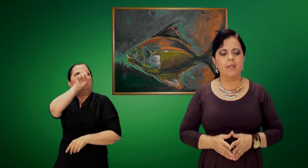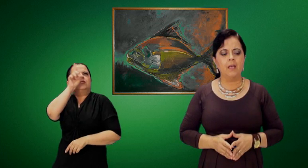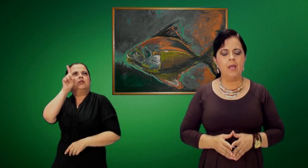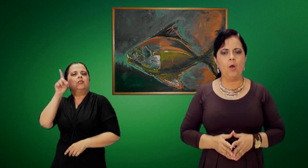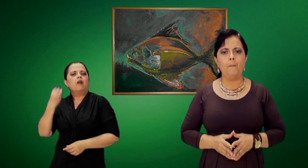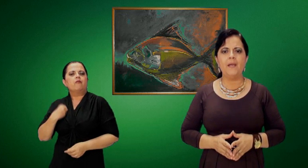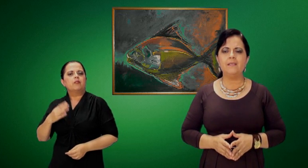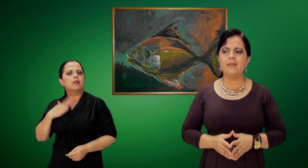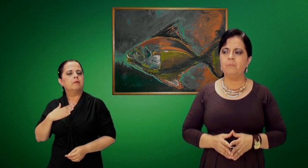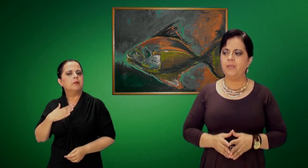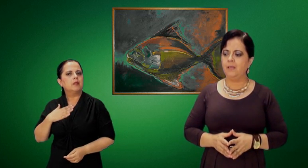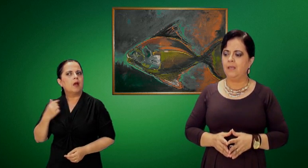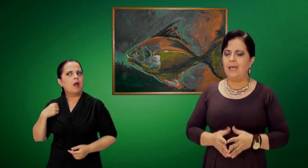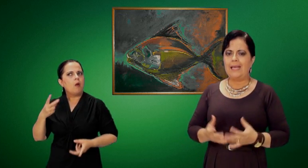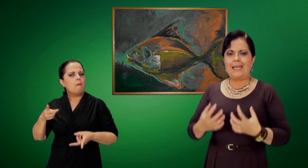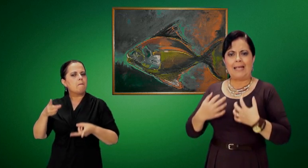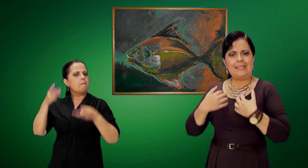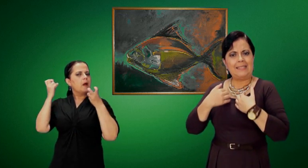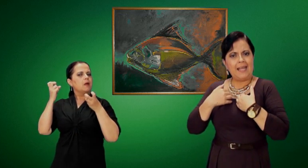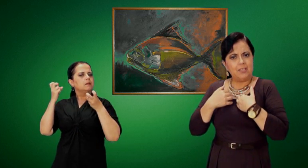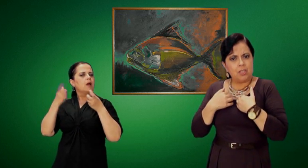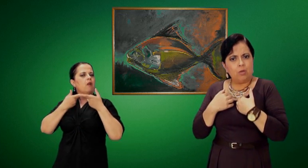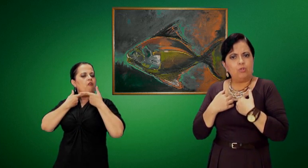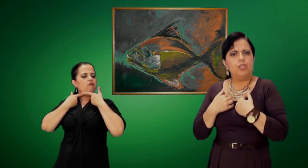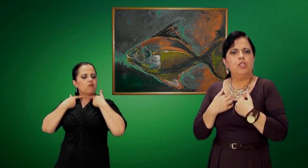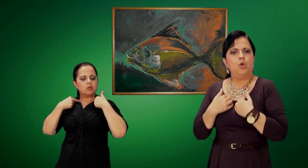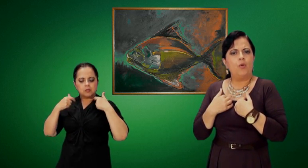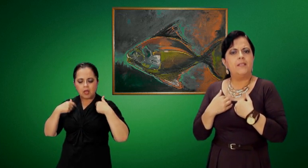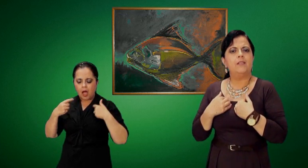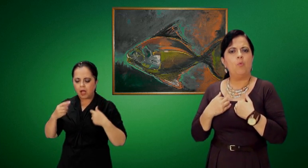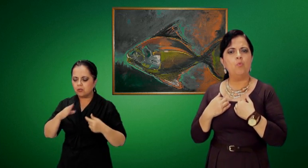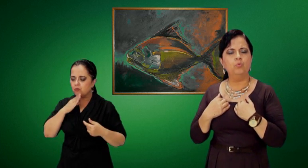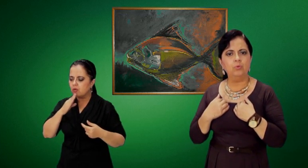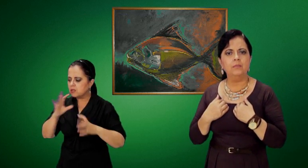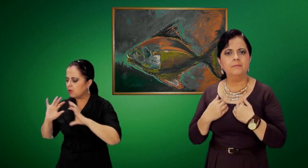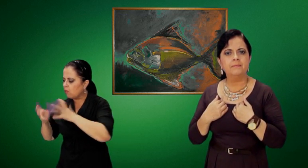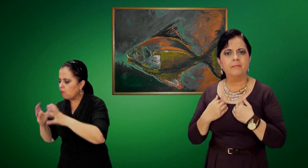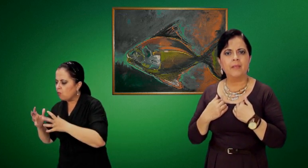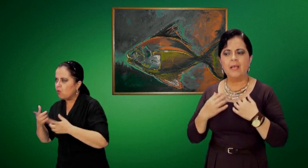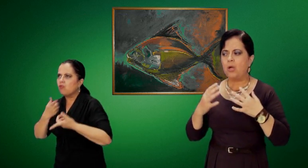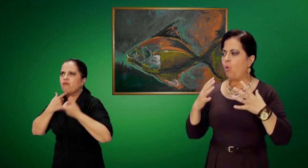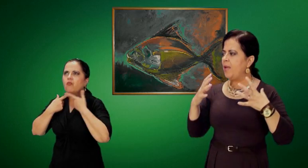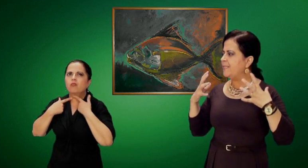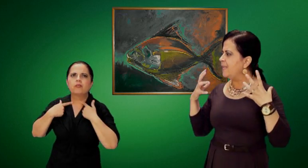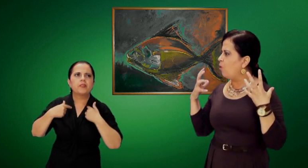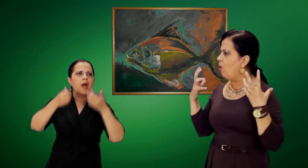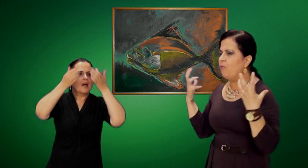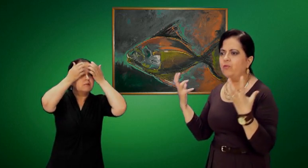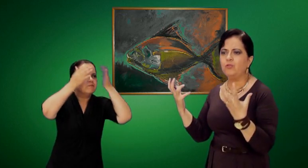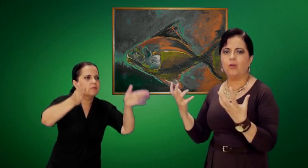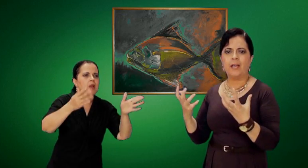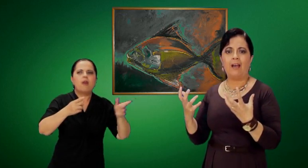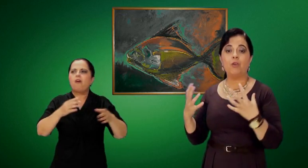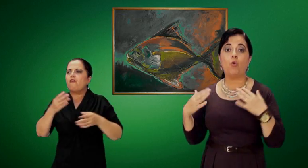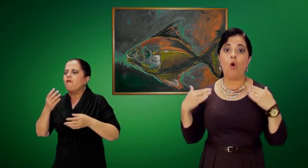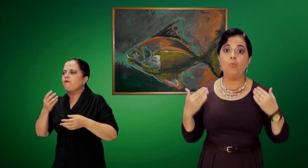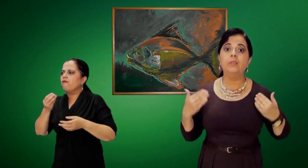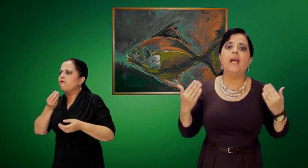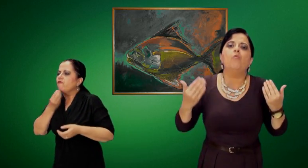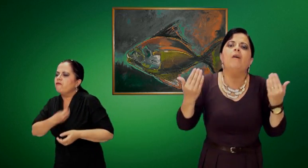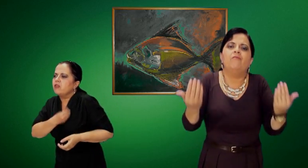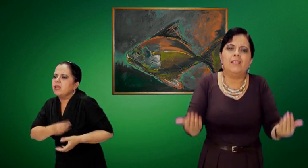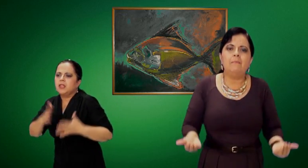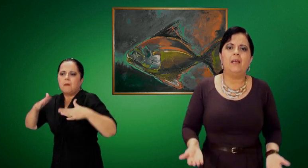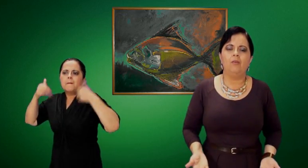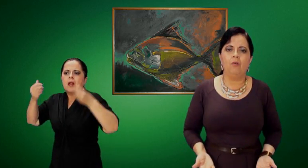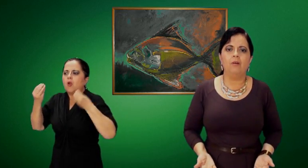vida, eu percebi que a sede que eu tinha de conhecer o mundo, conhecer como funcionava e como